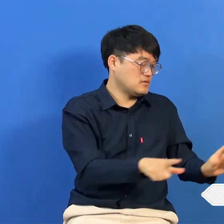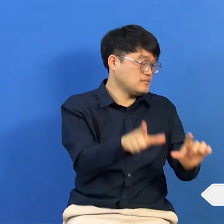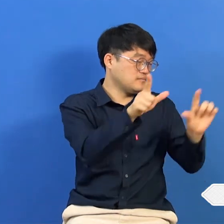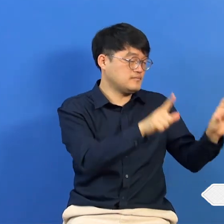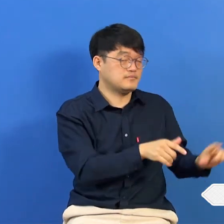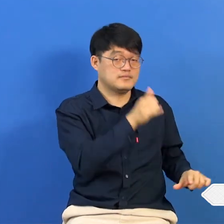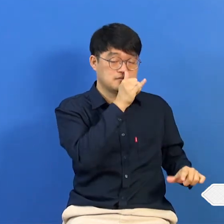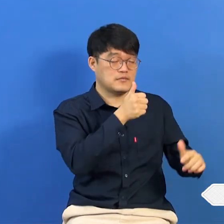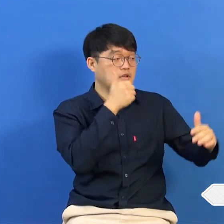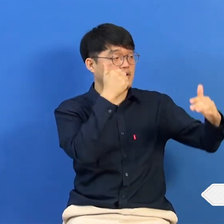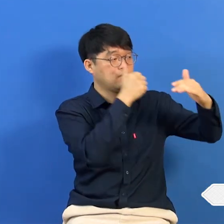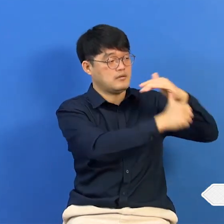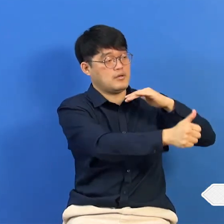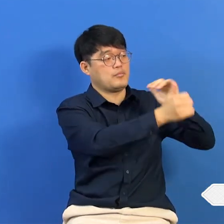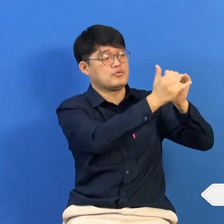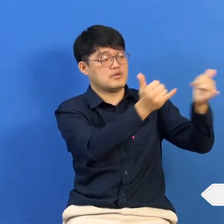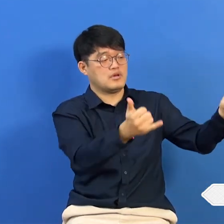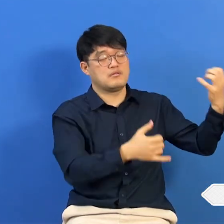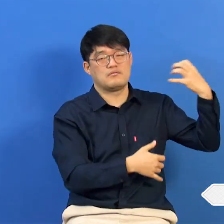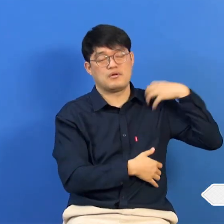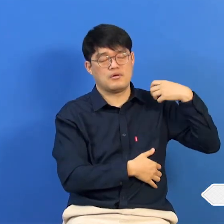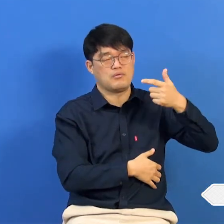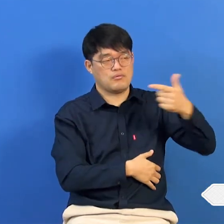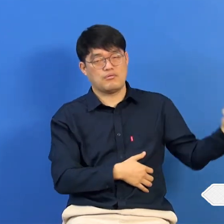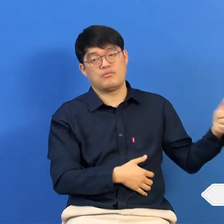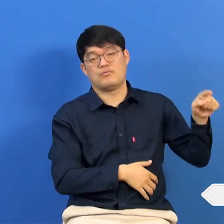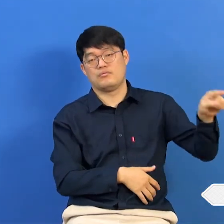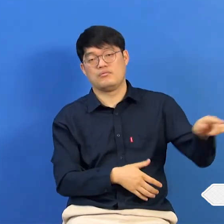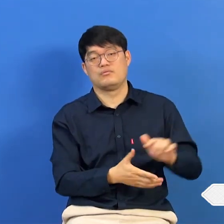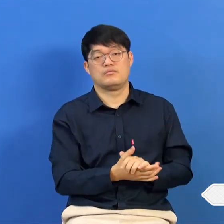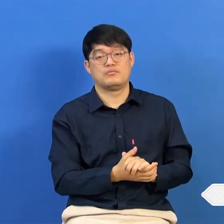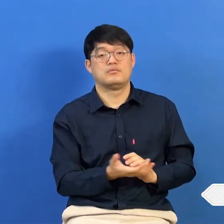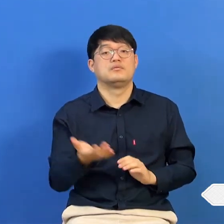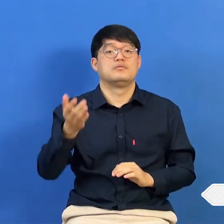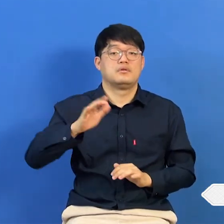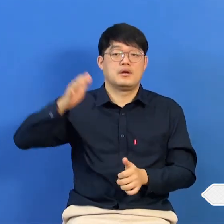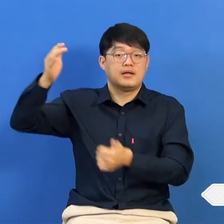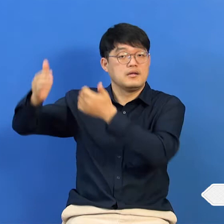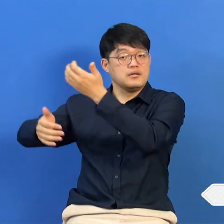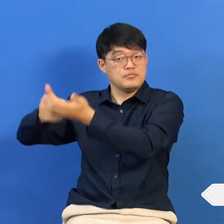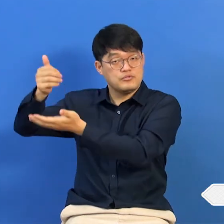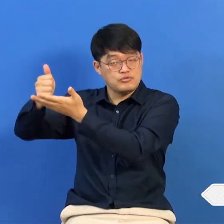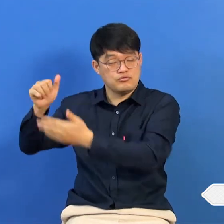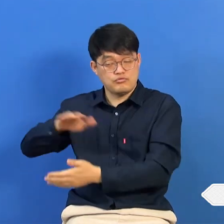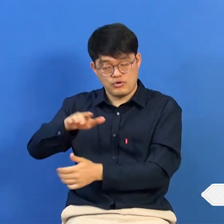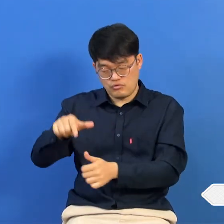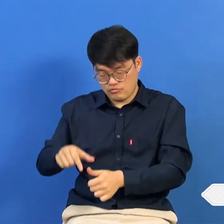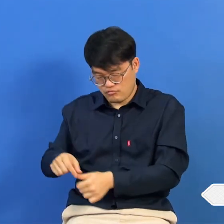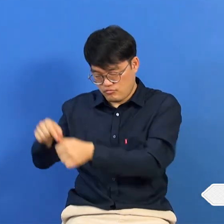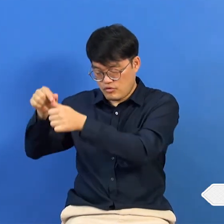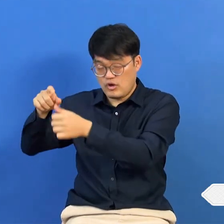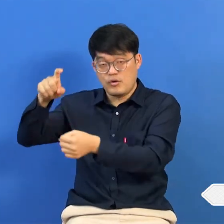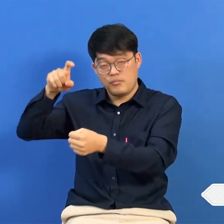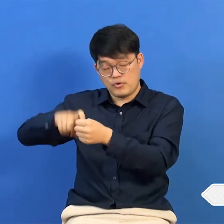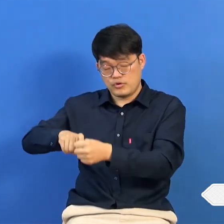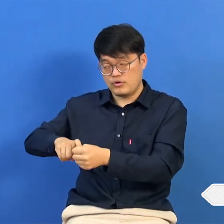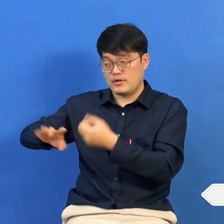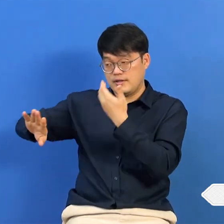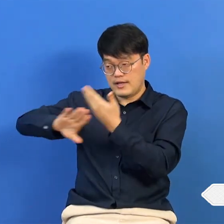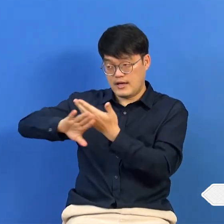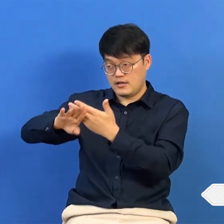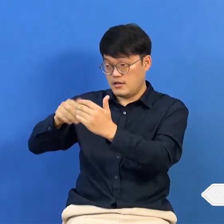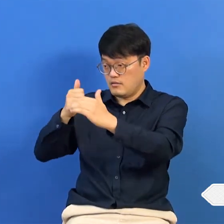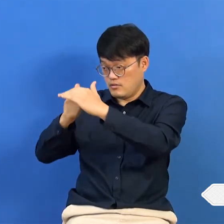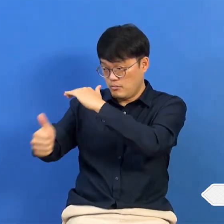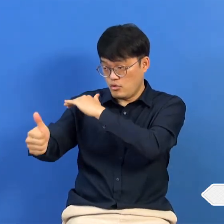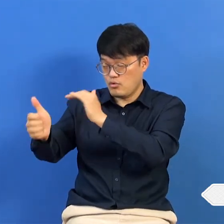대표자의 역할이 그렇게 막강한 것이죠. 그런데 하나님은 우리를 구원하기 위해서 또 다른 대표자 예수